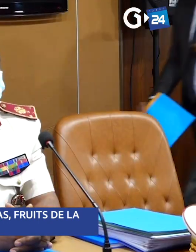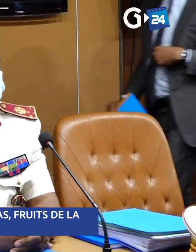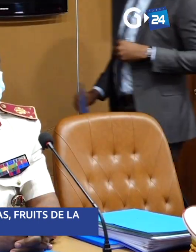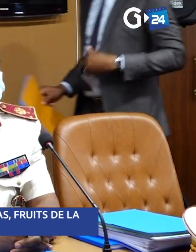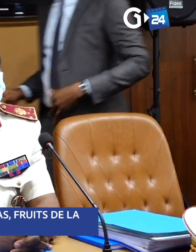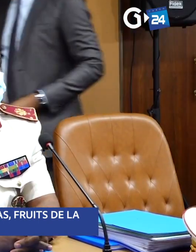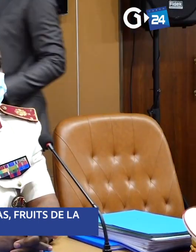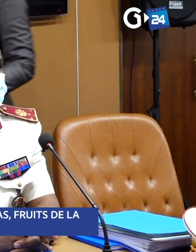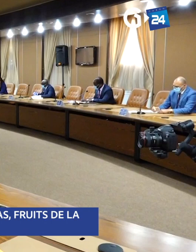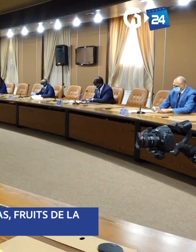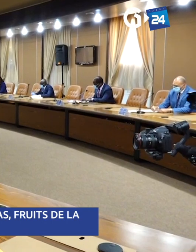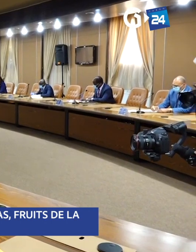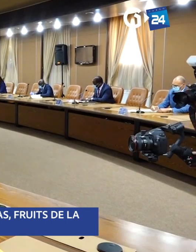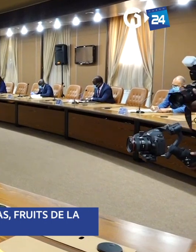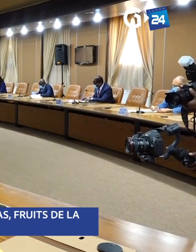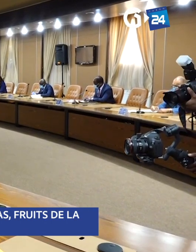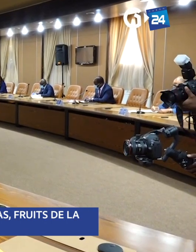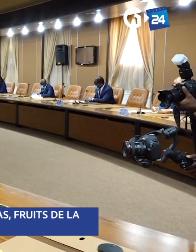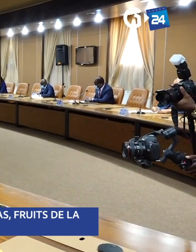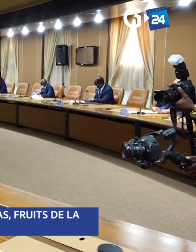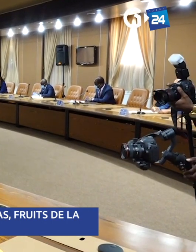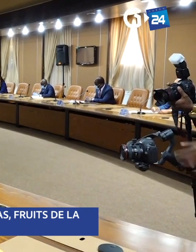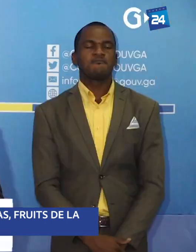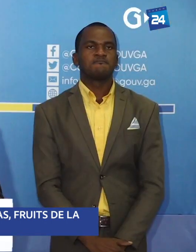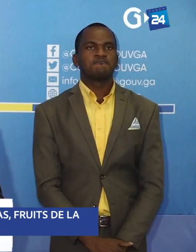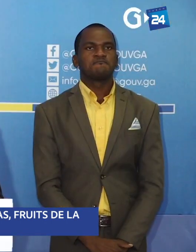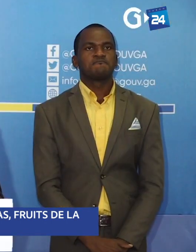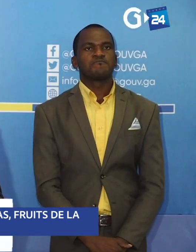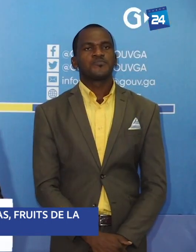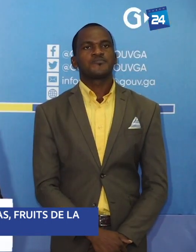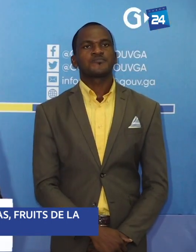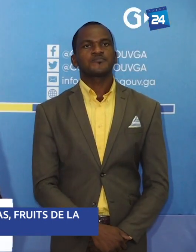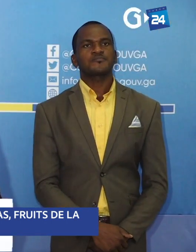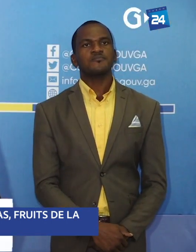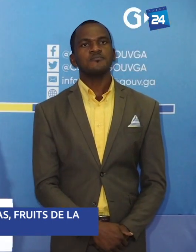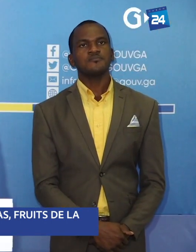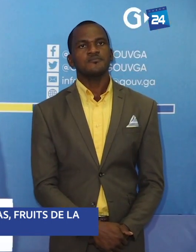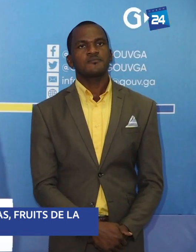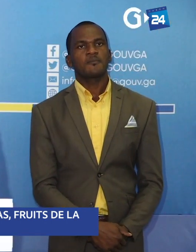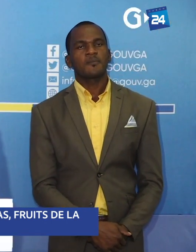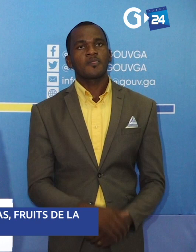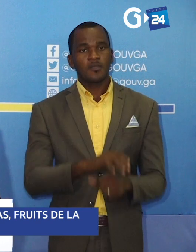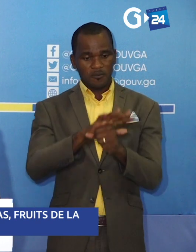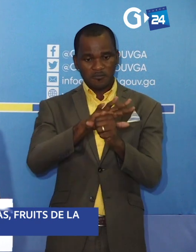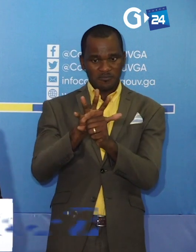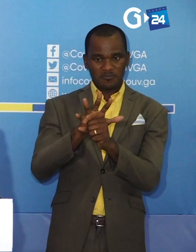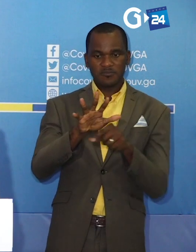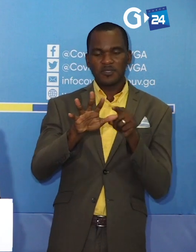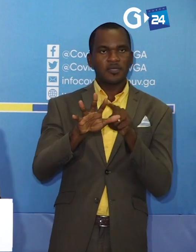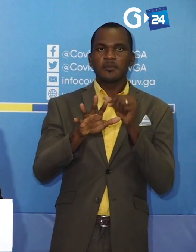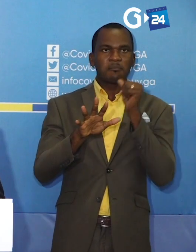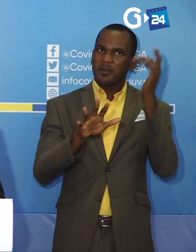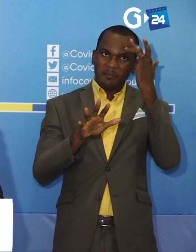choisi d'écouter ce que le porte-parole du COPIL qualifie de criminel de la Covid-19. Le coronavirus n'est pas une maladie de la